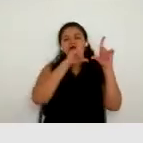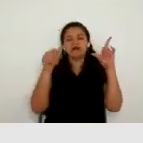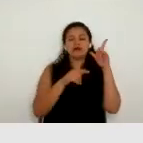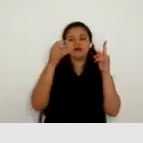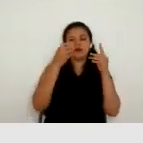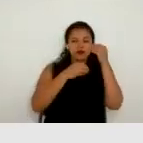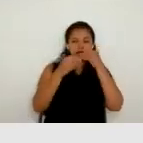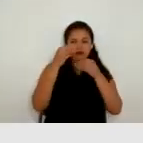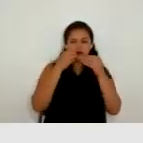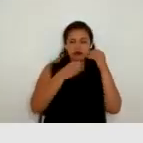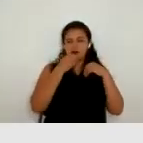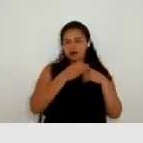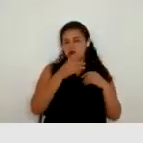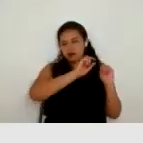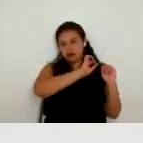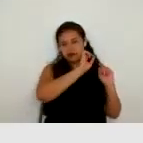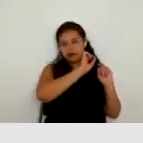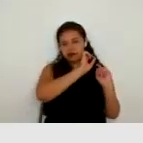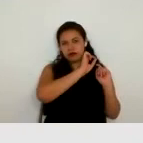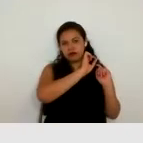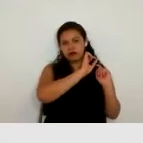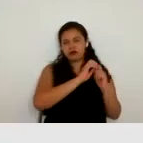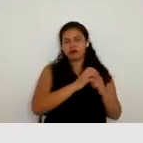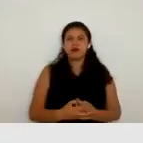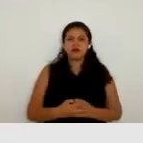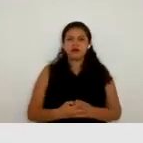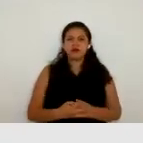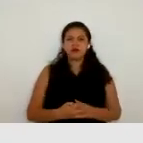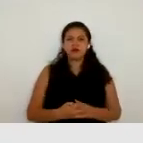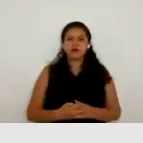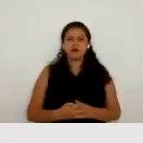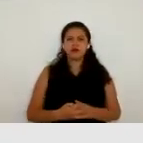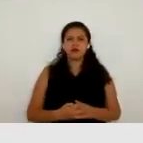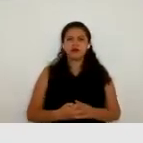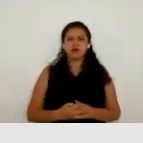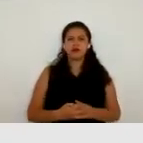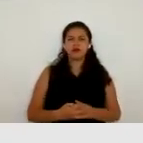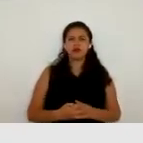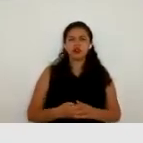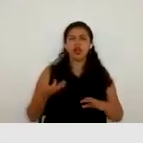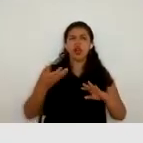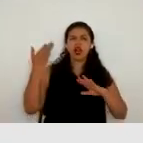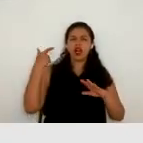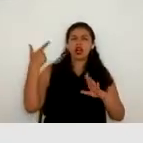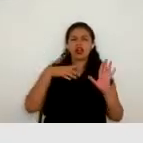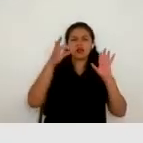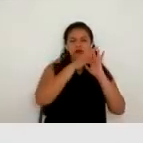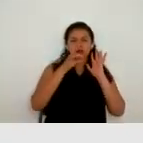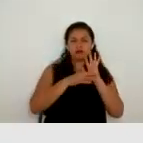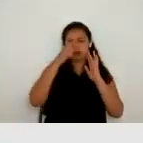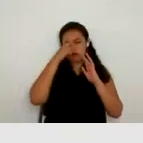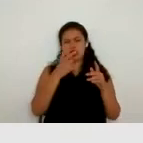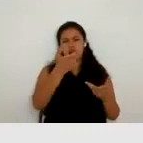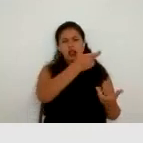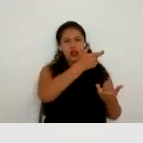porcentaje de la relación porque ellas tenían un puntaje que se llamaba la relación en tengo estos ingresos